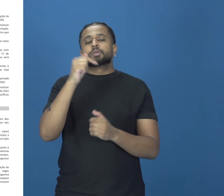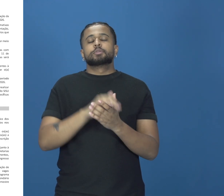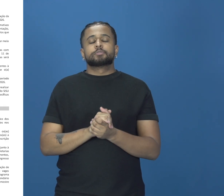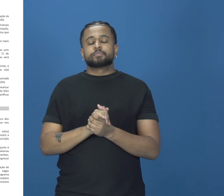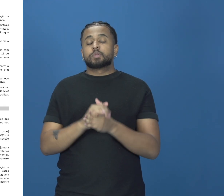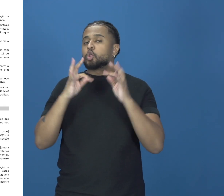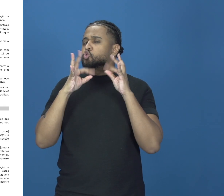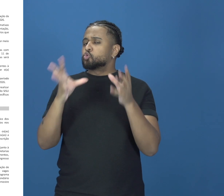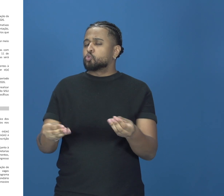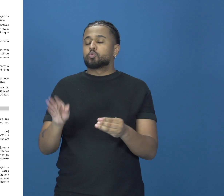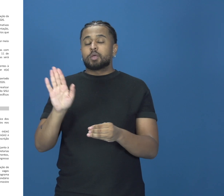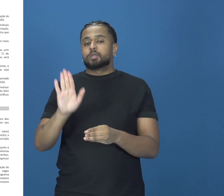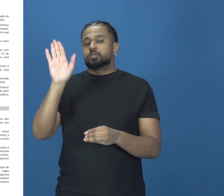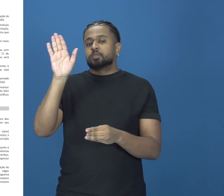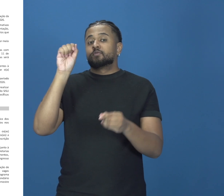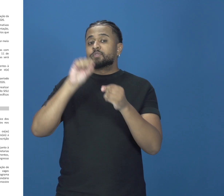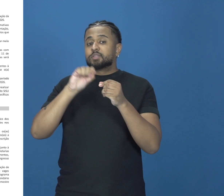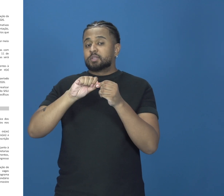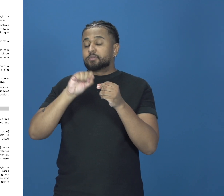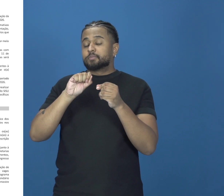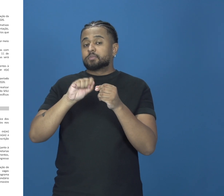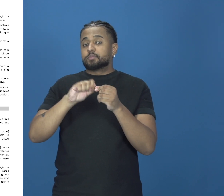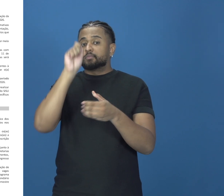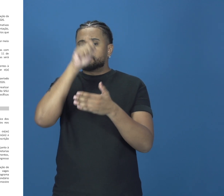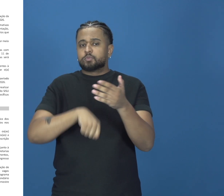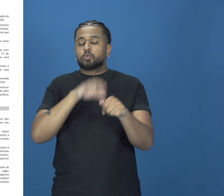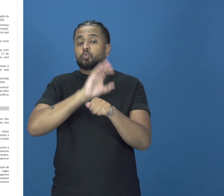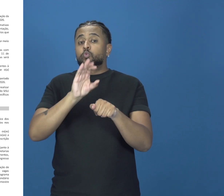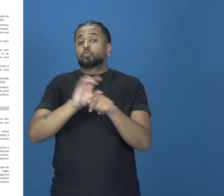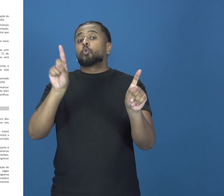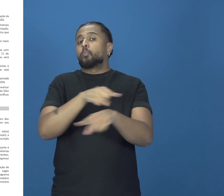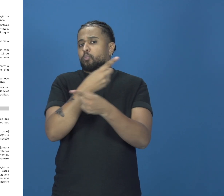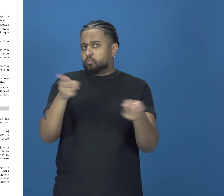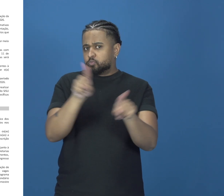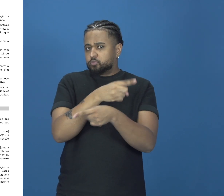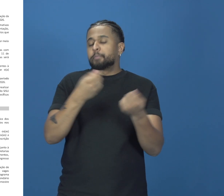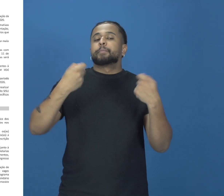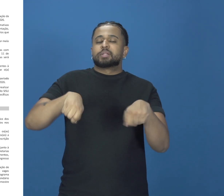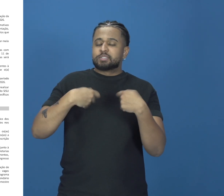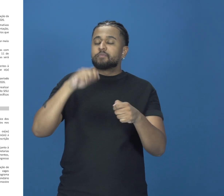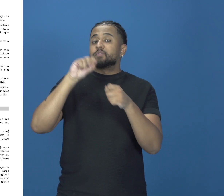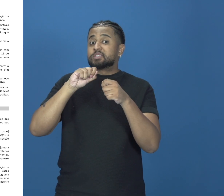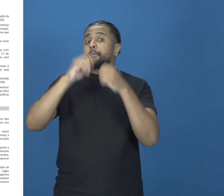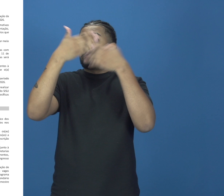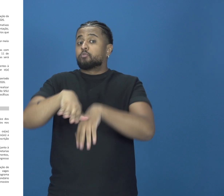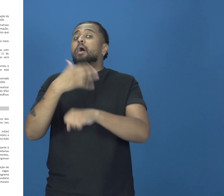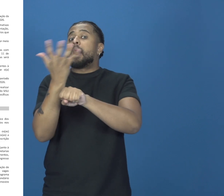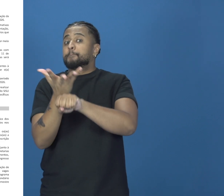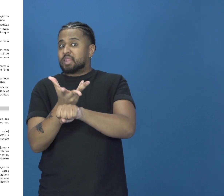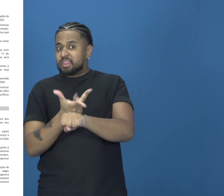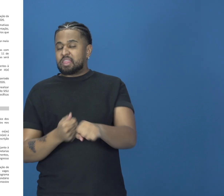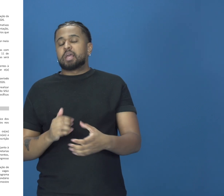8.7. Todos os candidatos que realizarem a inscrição no curso de música deverão realizar a prova de